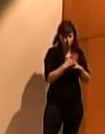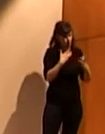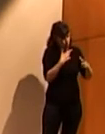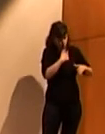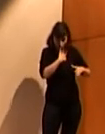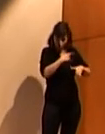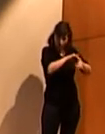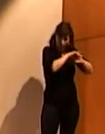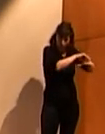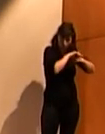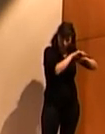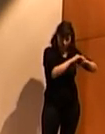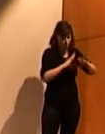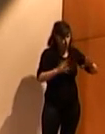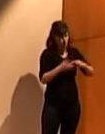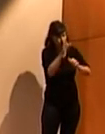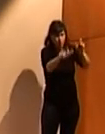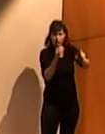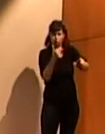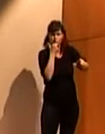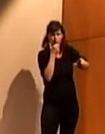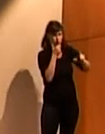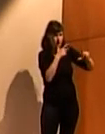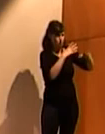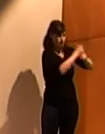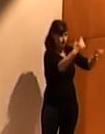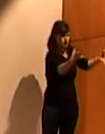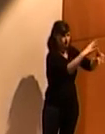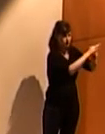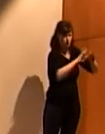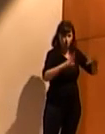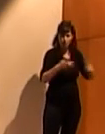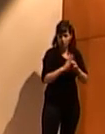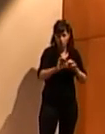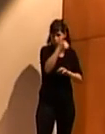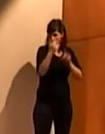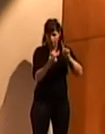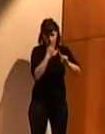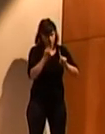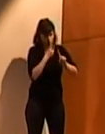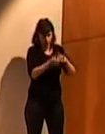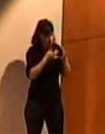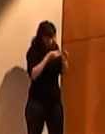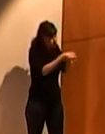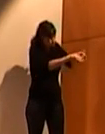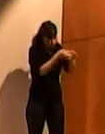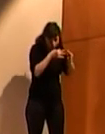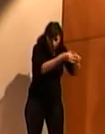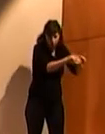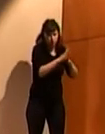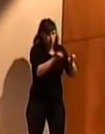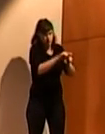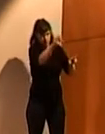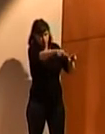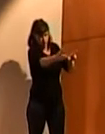place cette co-construction avec les usagers dans leurs projets. Déjà, à les sensibiliser à cette question-là, et puis à associer les